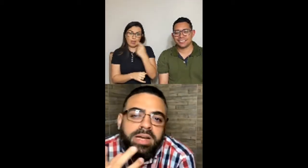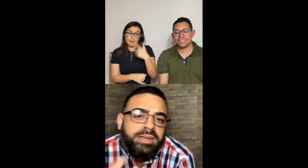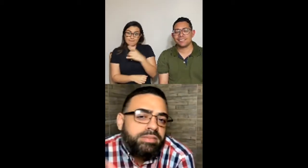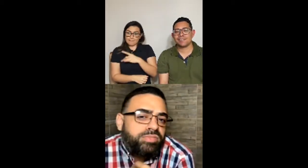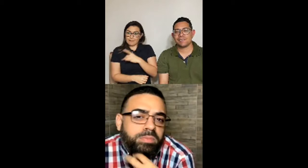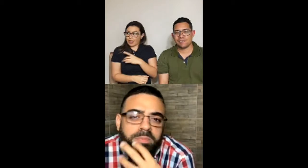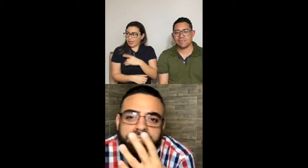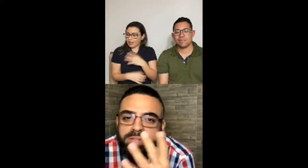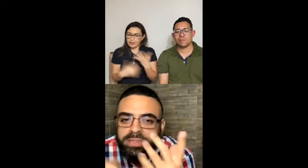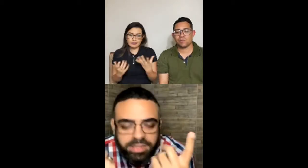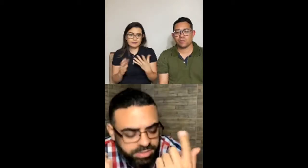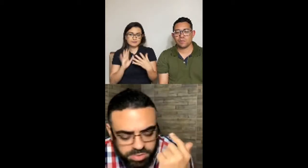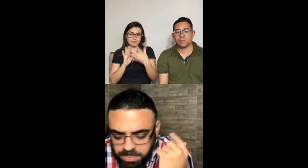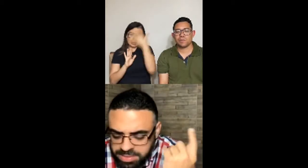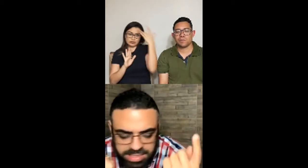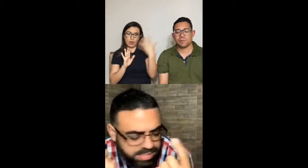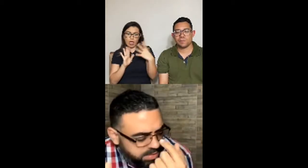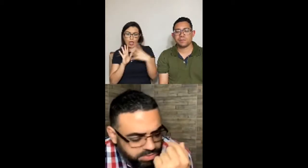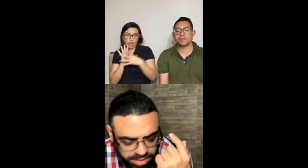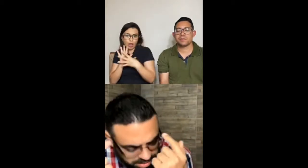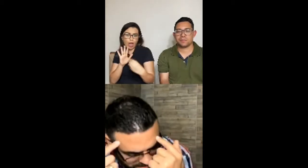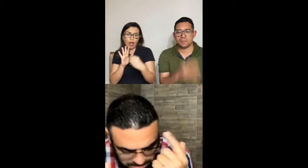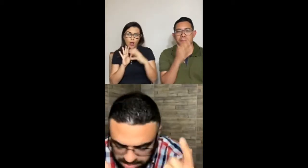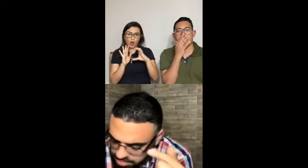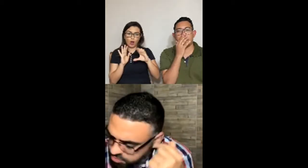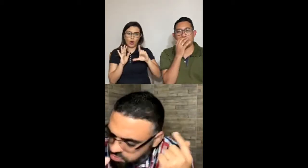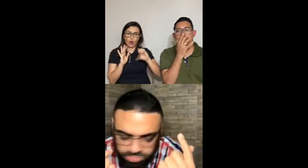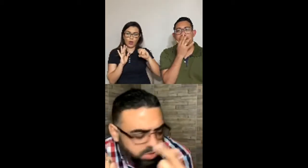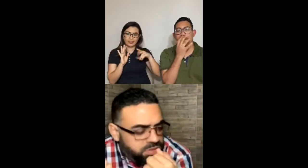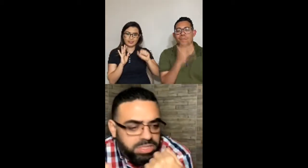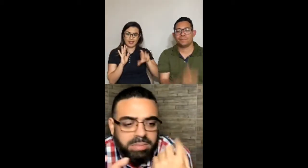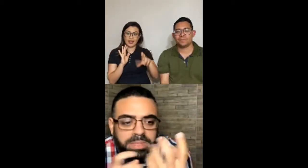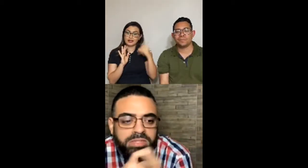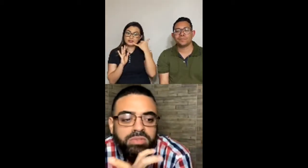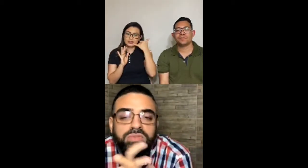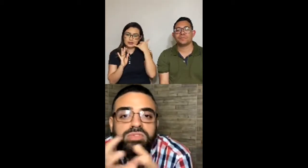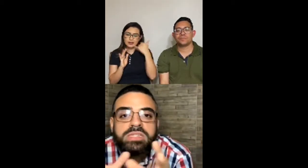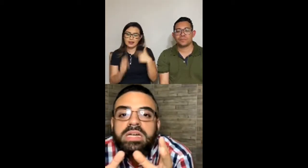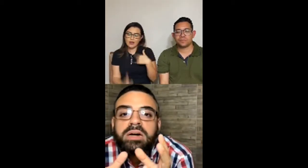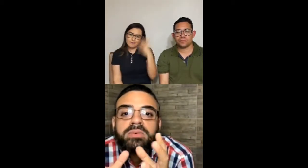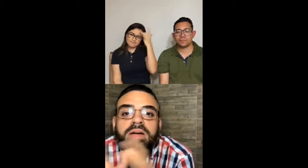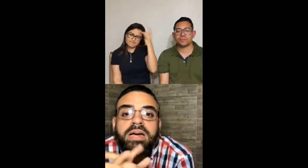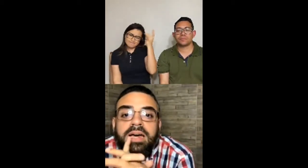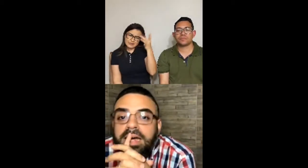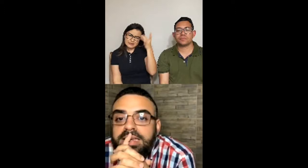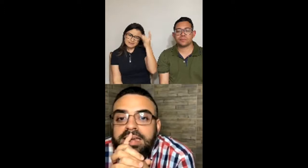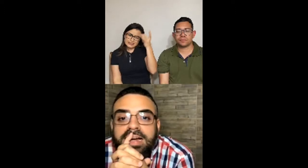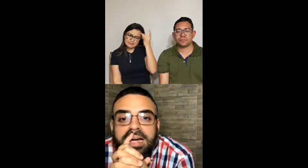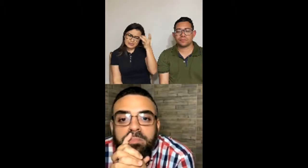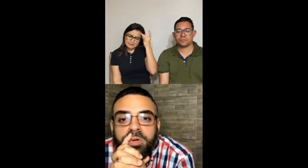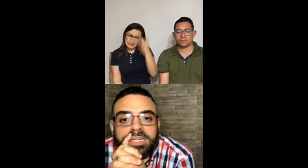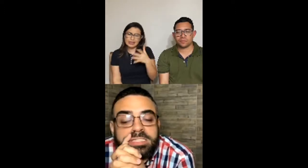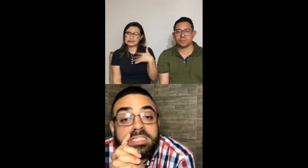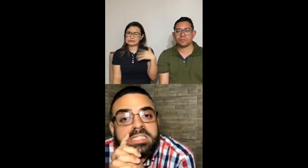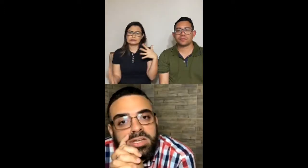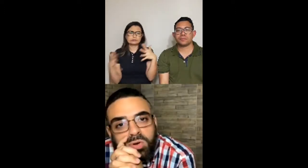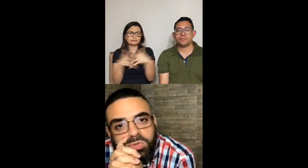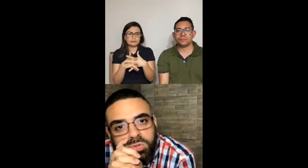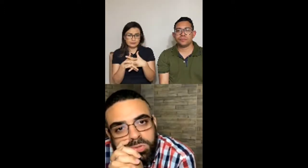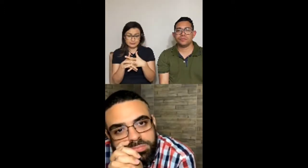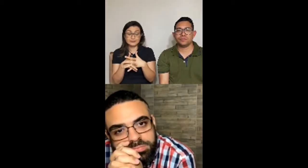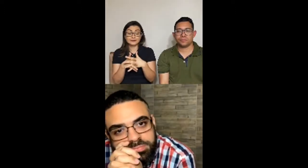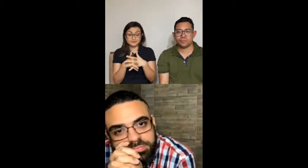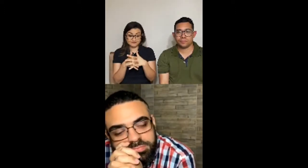meu celular. Aí fiquei lá no aeroporto. Aí começou a ter descompensação do horário, a cabeça, muita